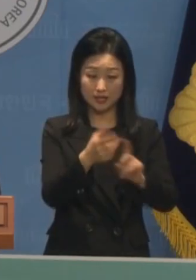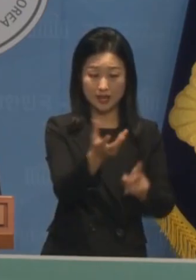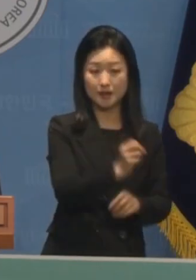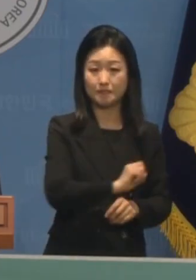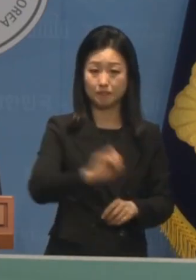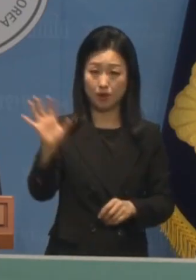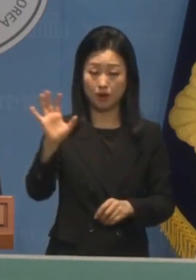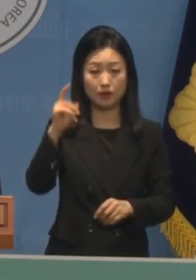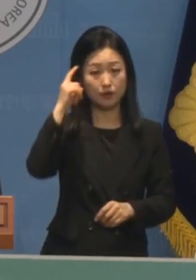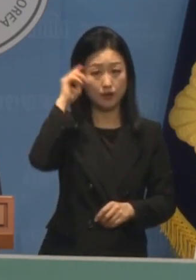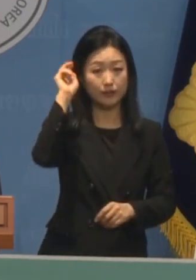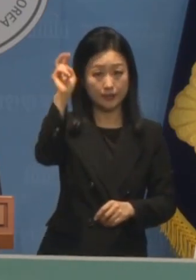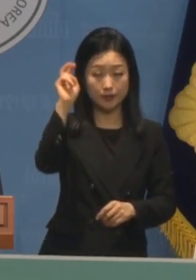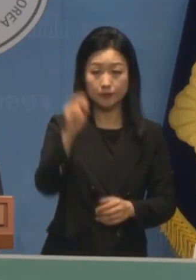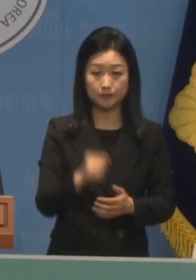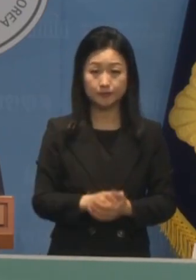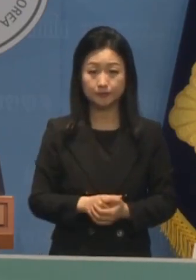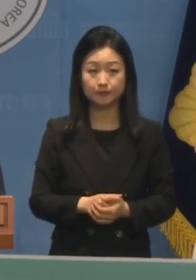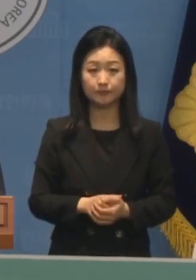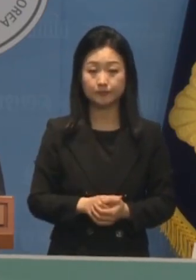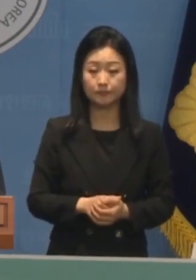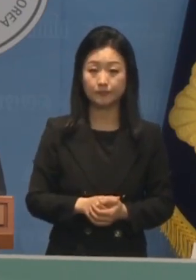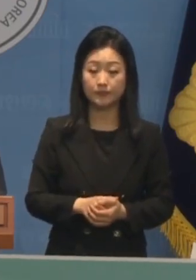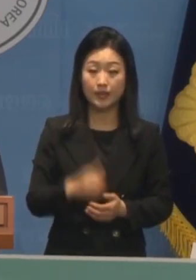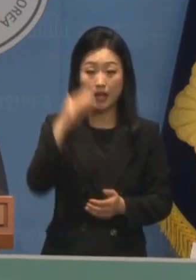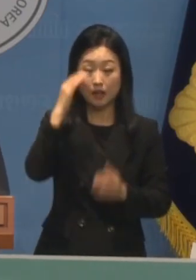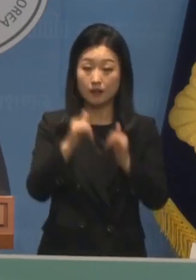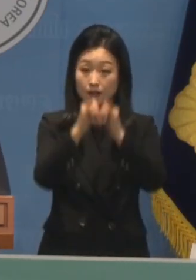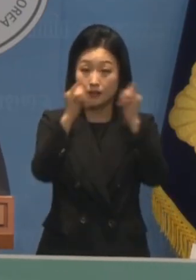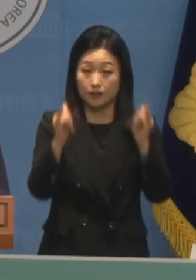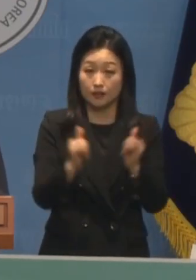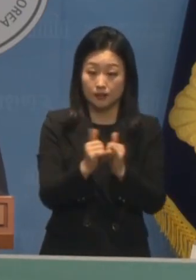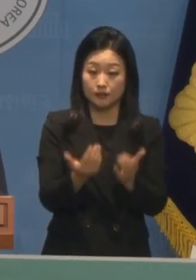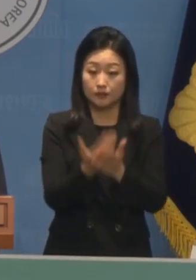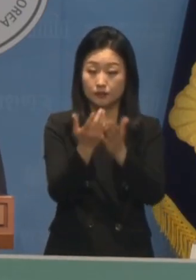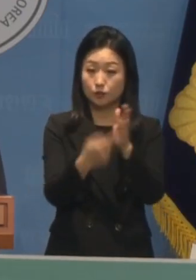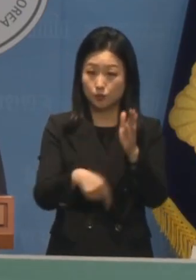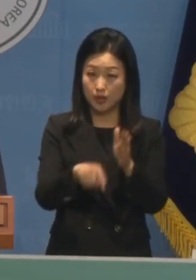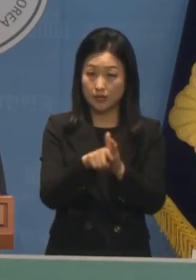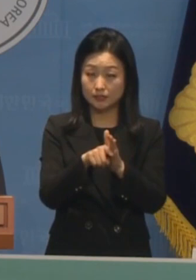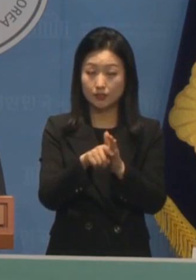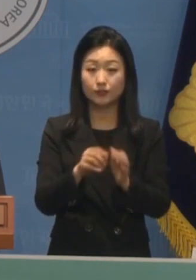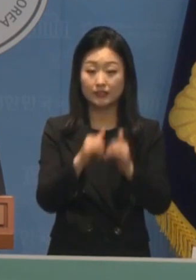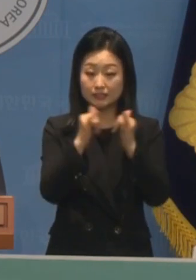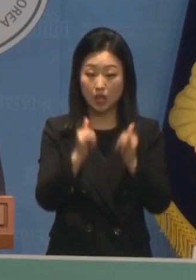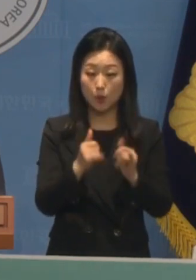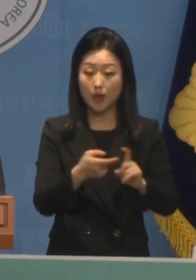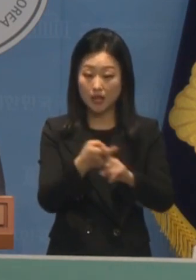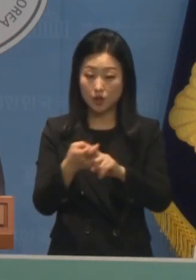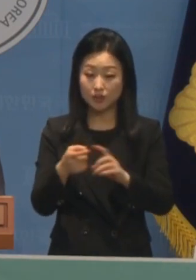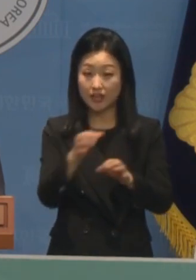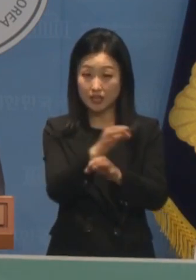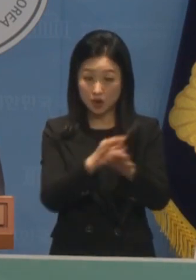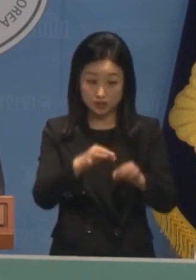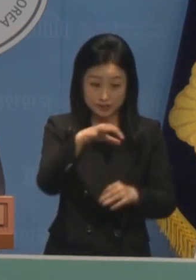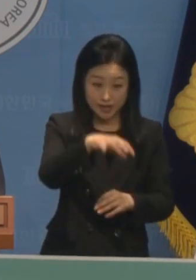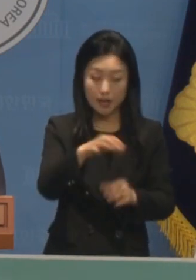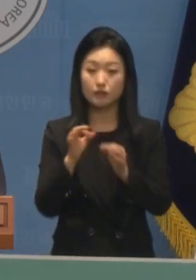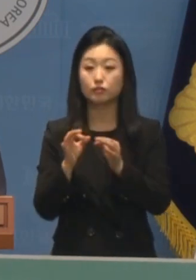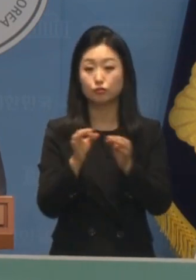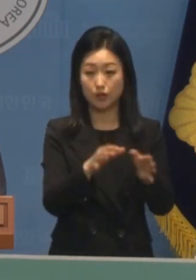아닌지 의심스럽습니다. 우리 사회의 지속 가능성을 위해 사회연대 경제에 대한 투자는